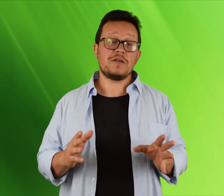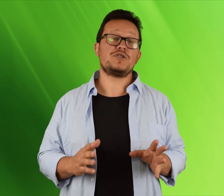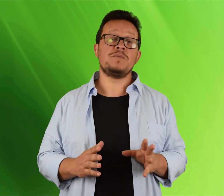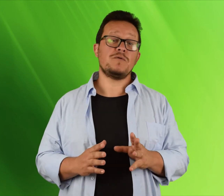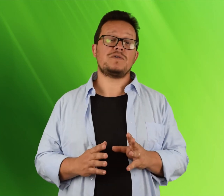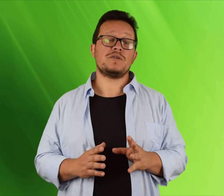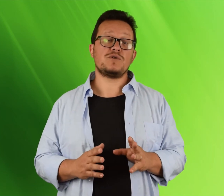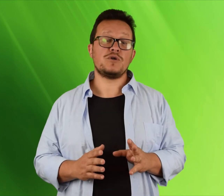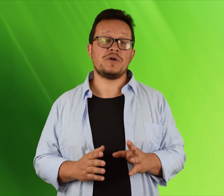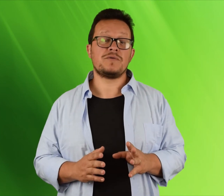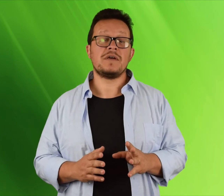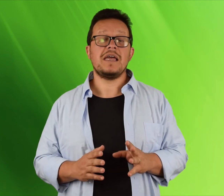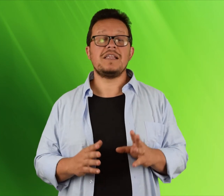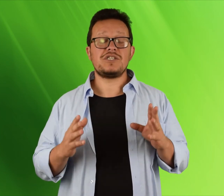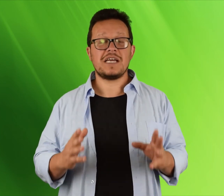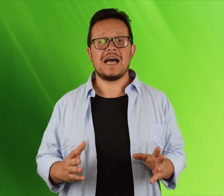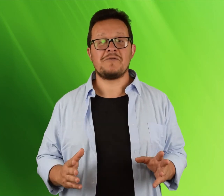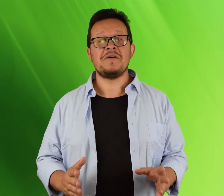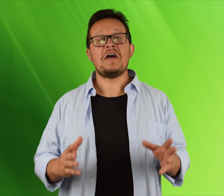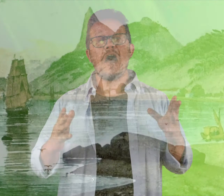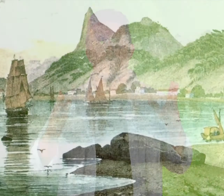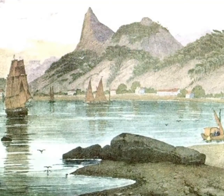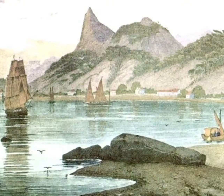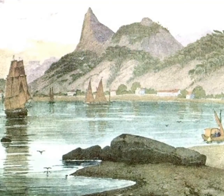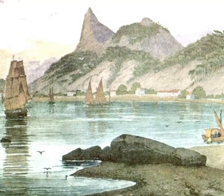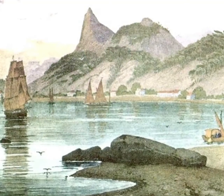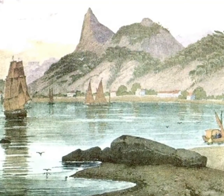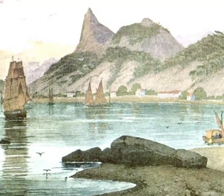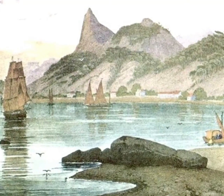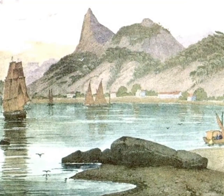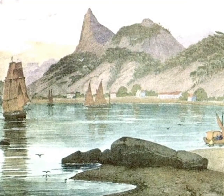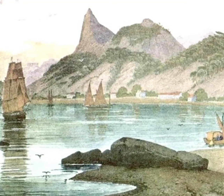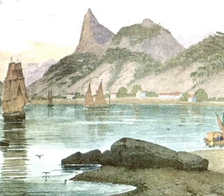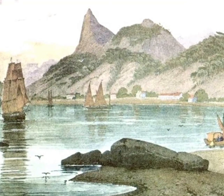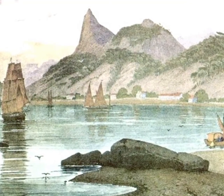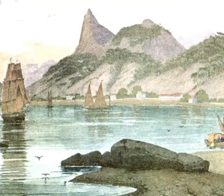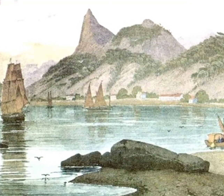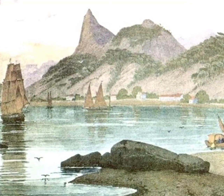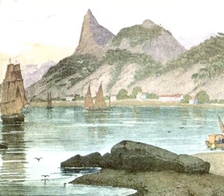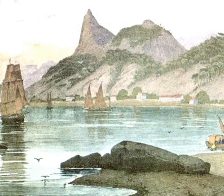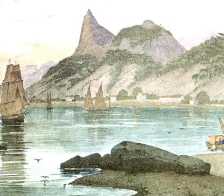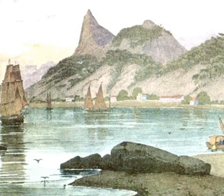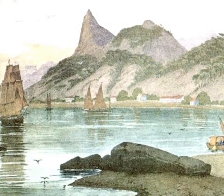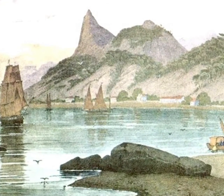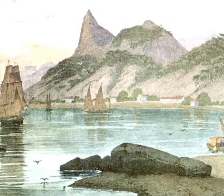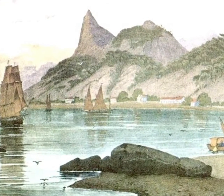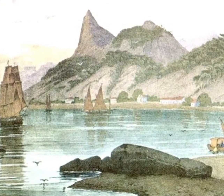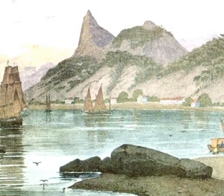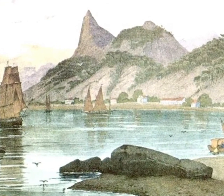de 1808, eles chegaram ao Rio de Janeiro. Pela primeira vez na história, um rei europeu